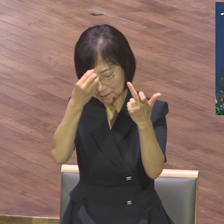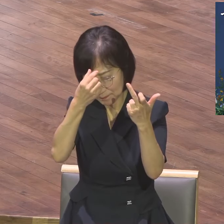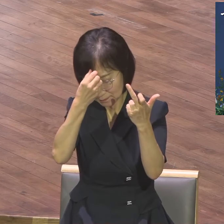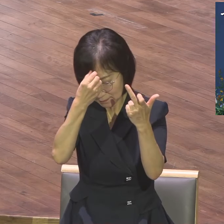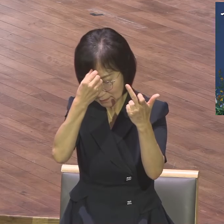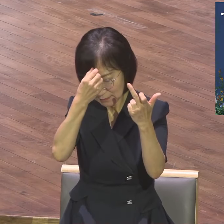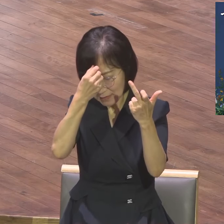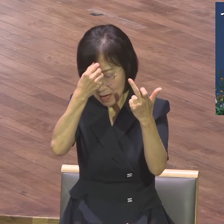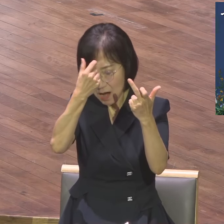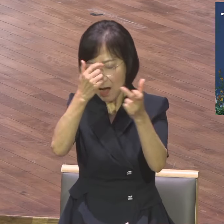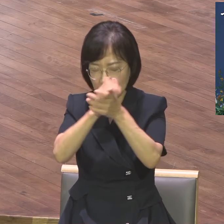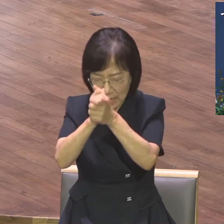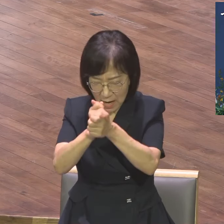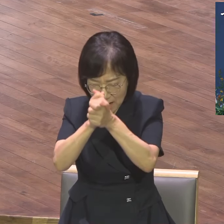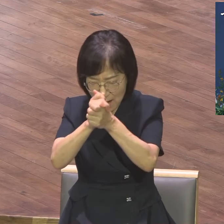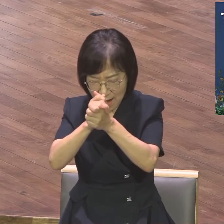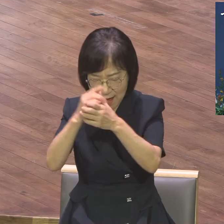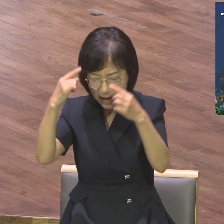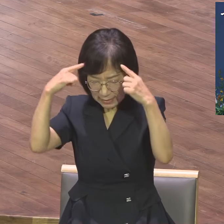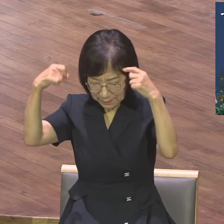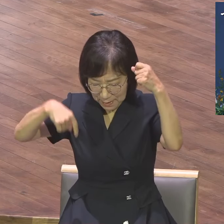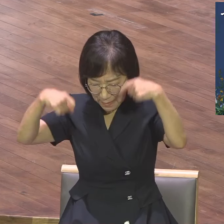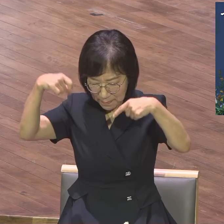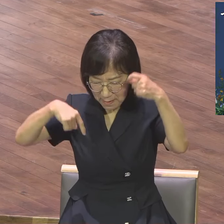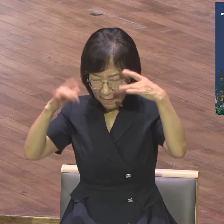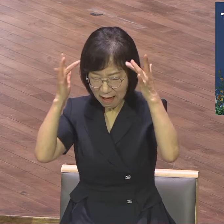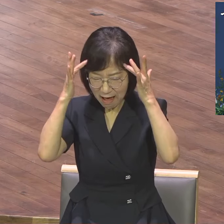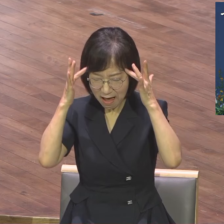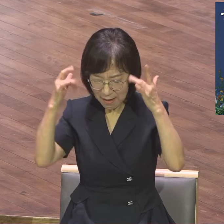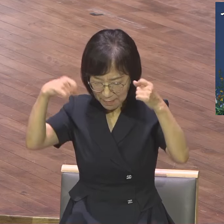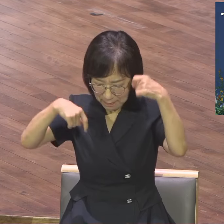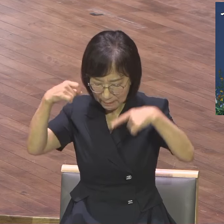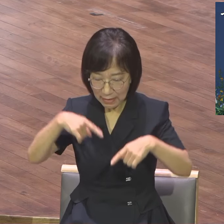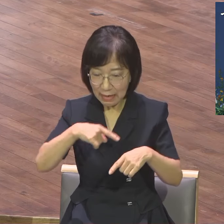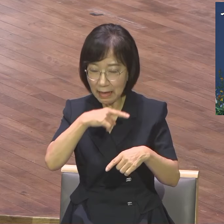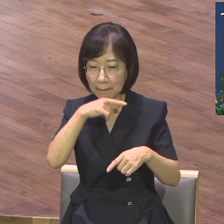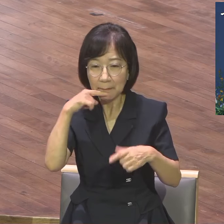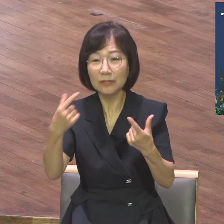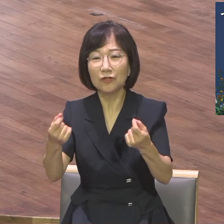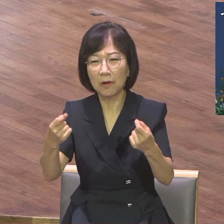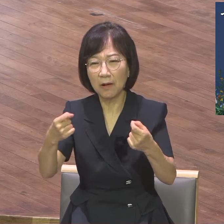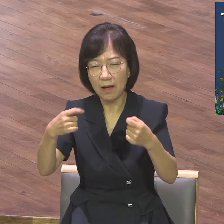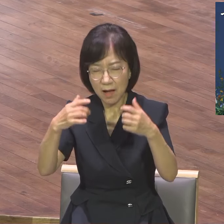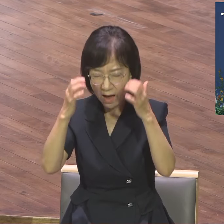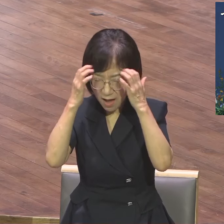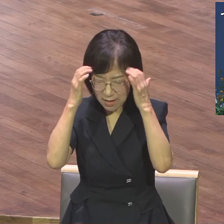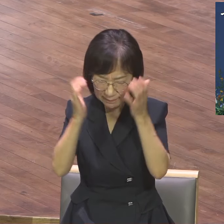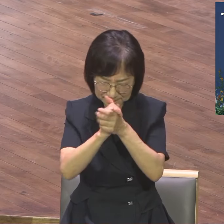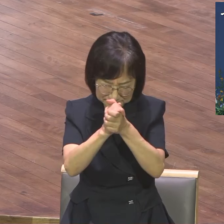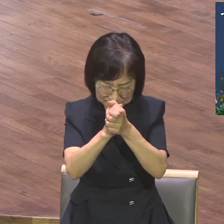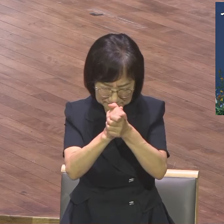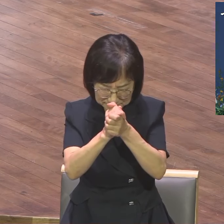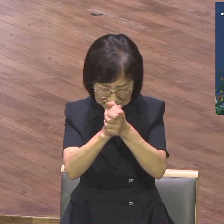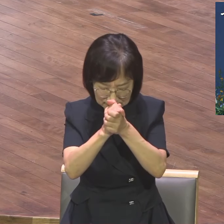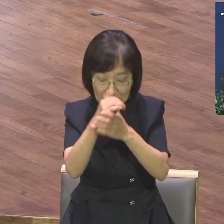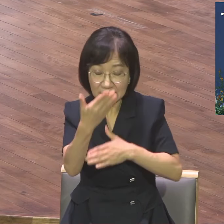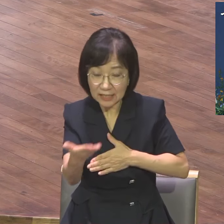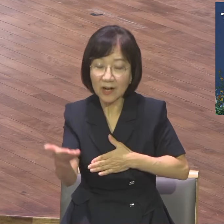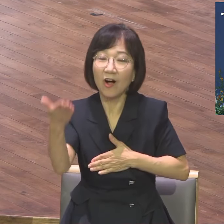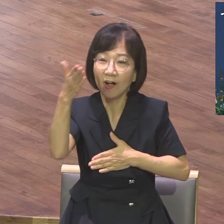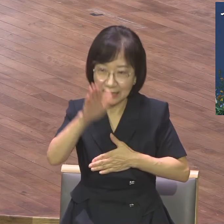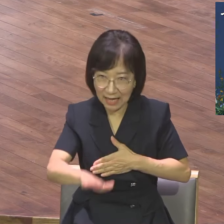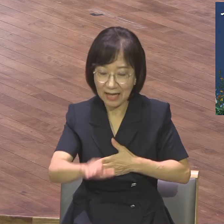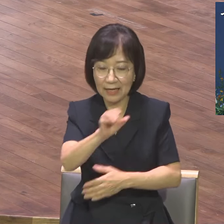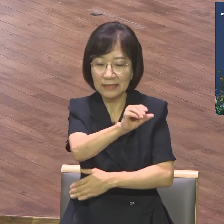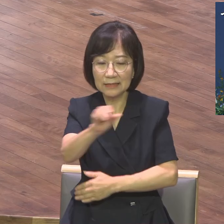흘리시면서 기도하셨고 십자가의 이 길이 하나님의 뜻인 줄 깨닫고 그